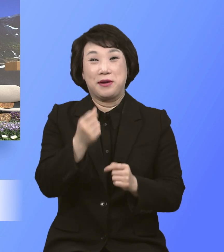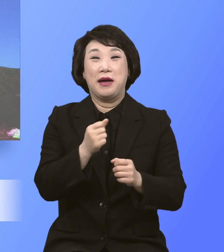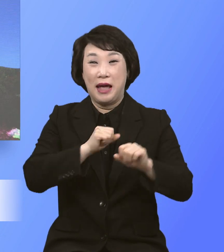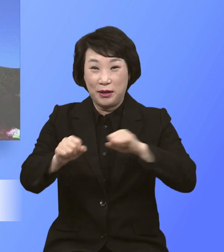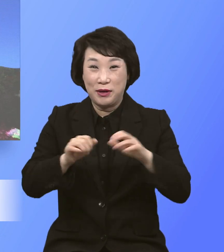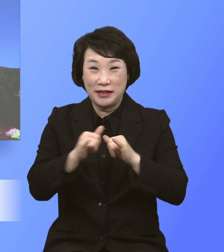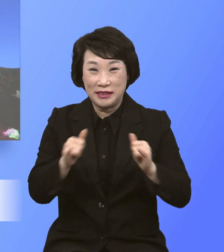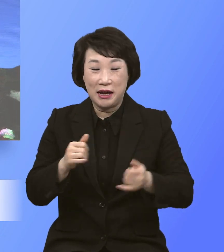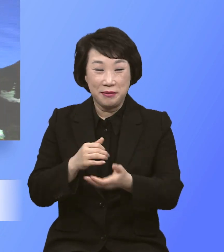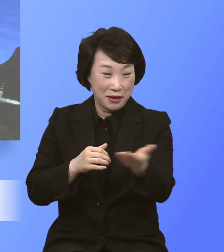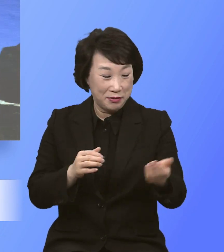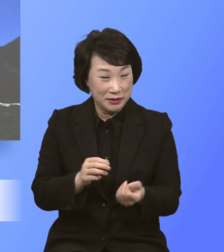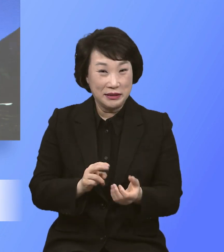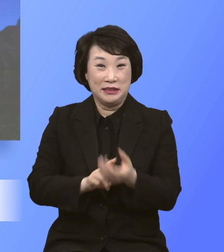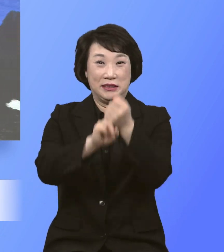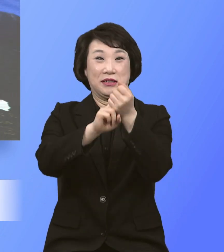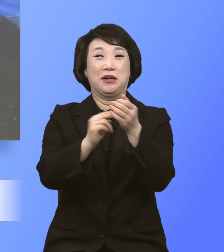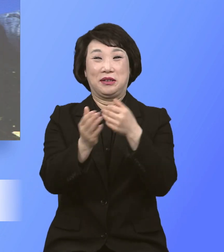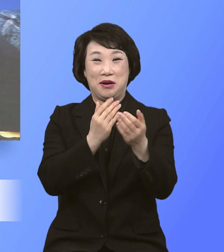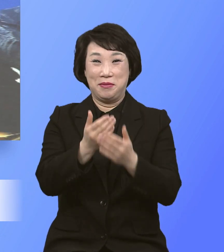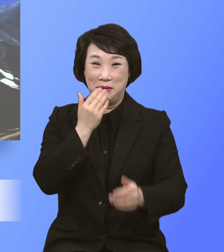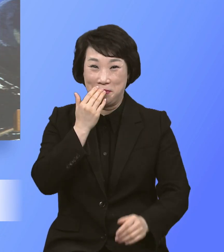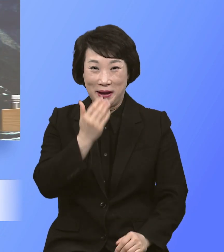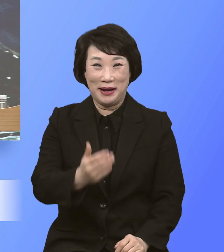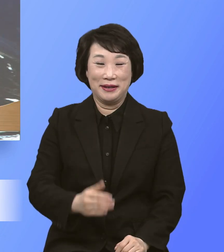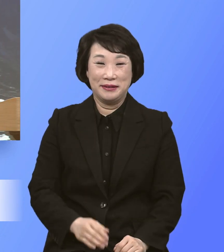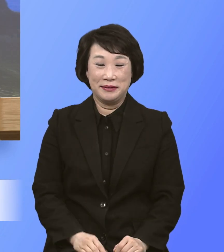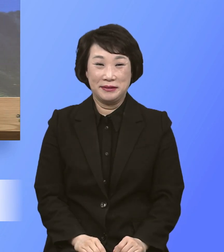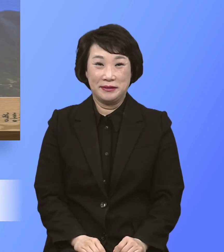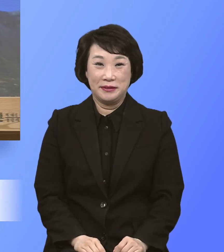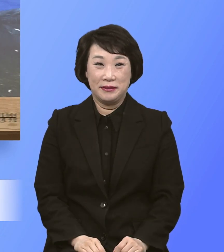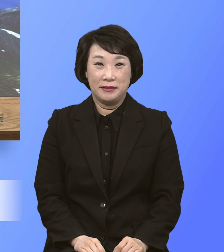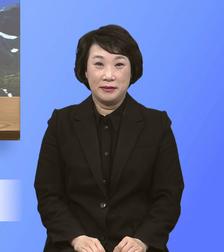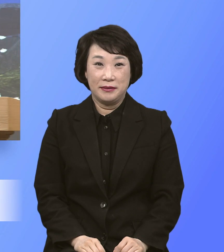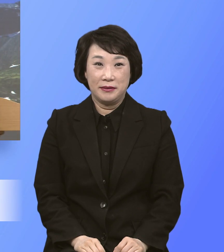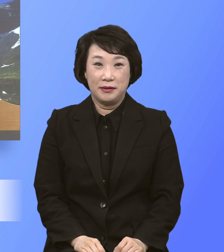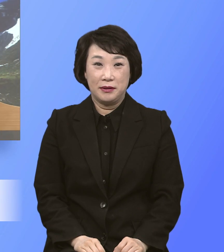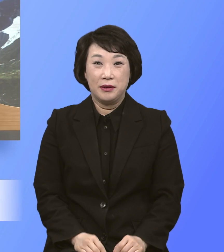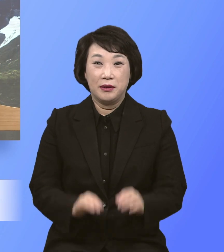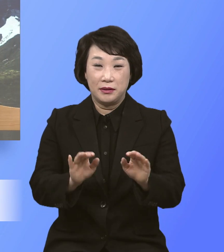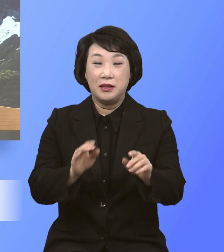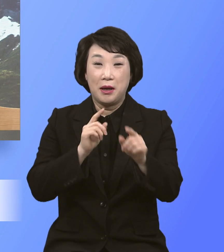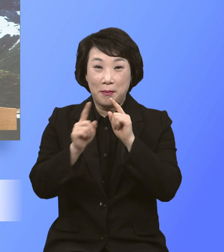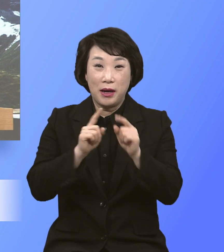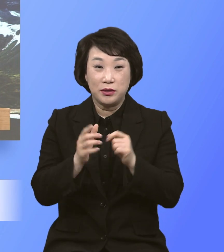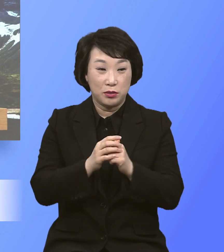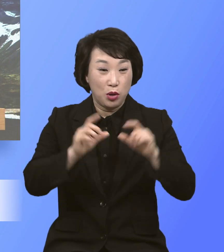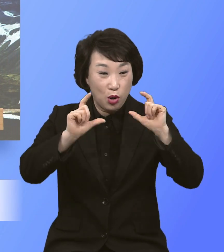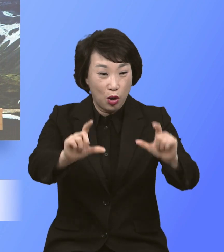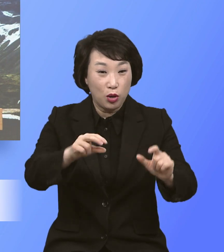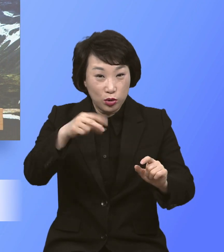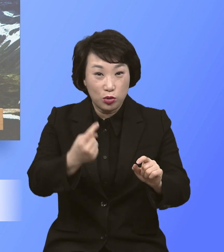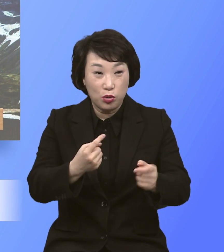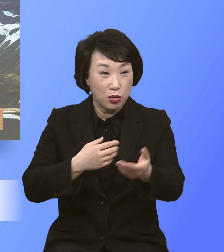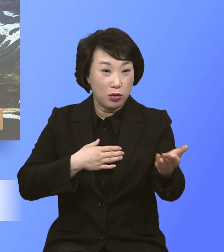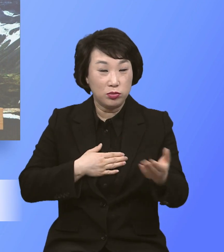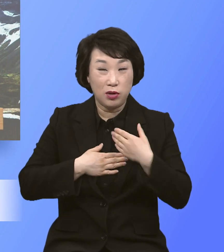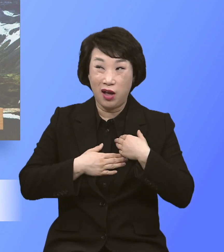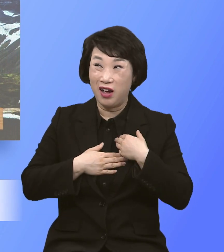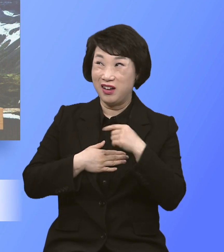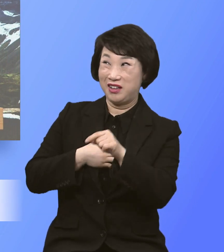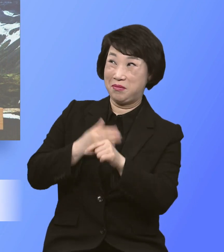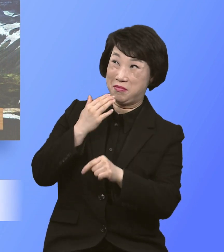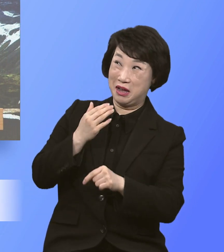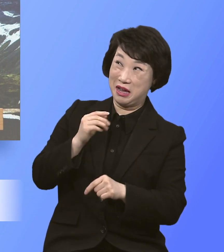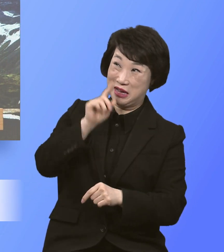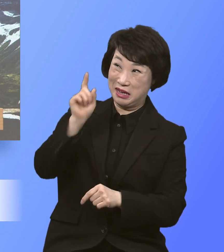행동하는 자에게 이적을 보게 되는 것이야. 근데 말씀해도 내게 되겠나